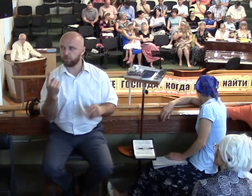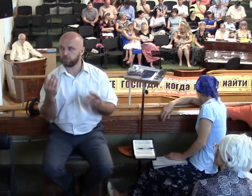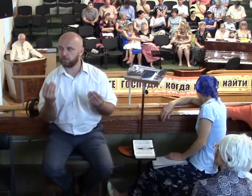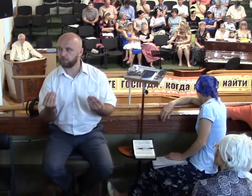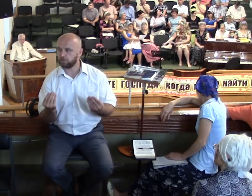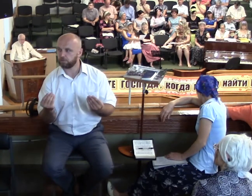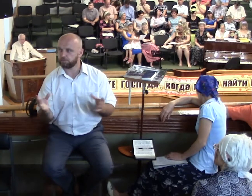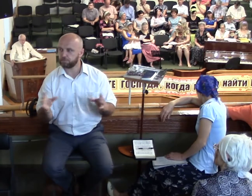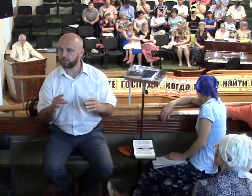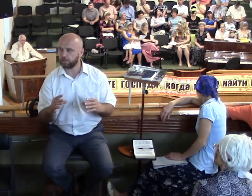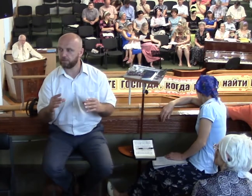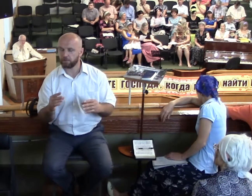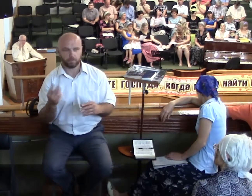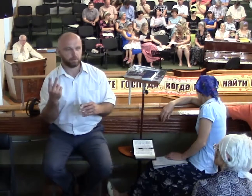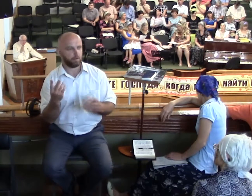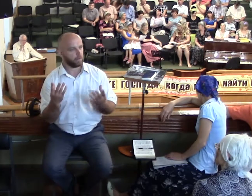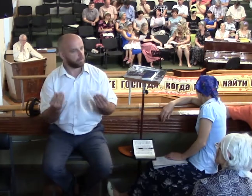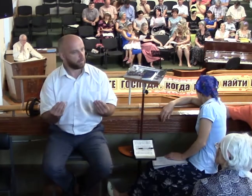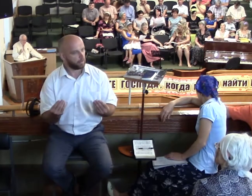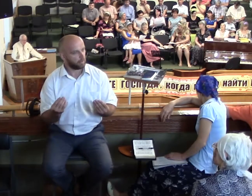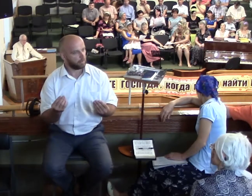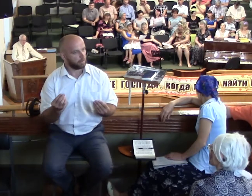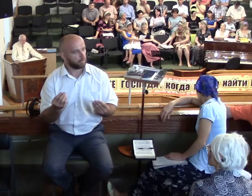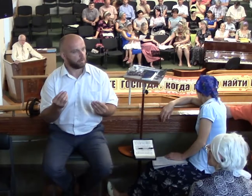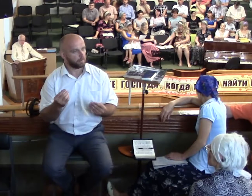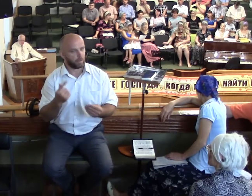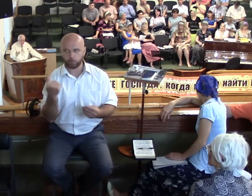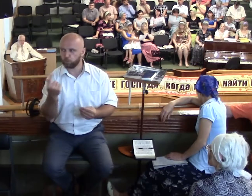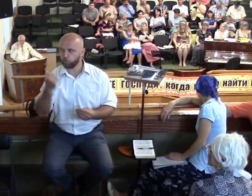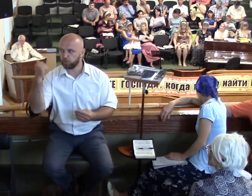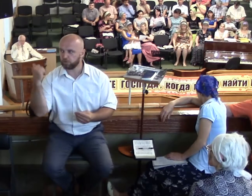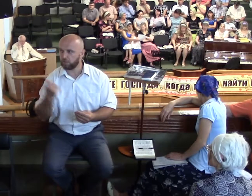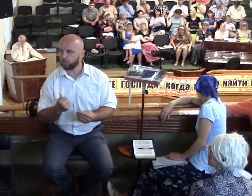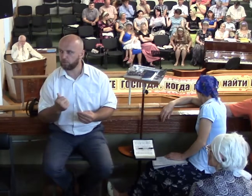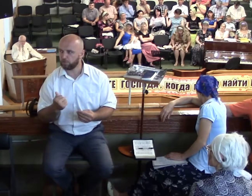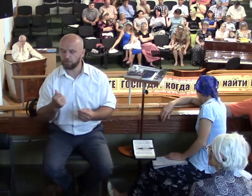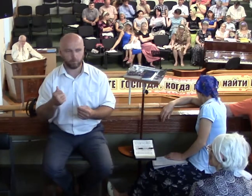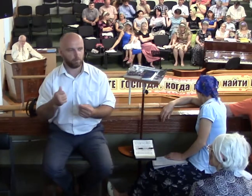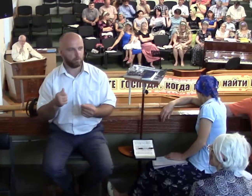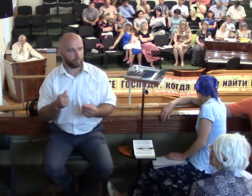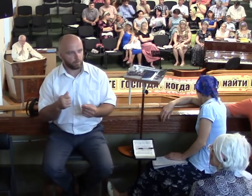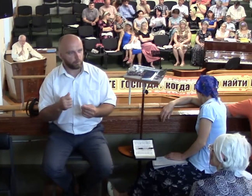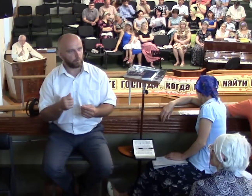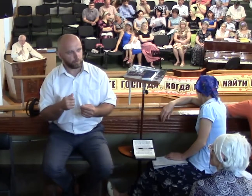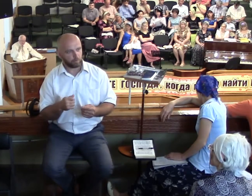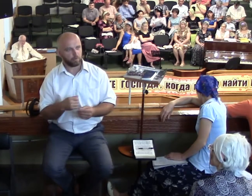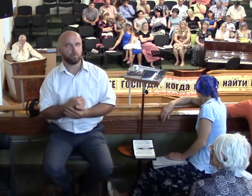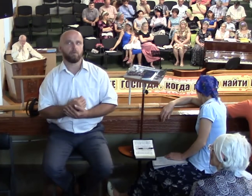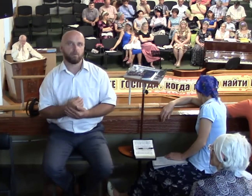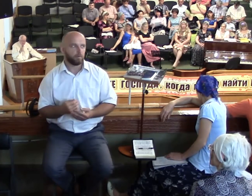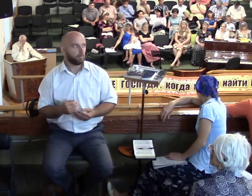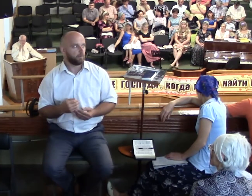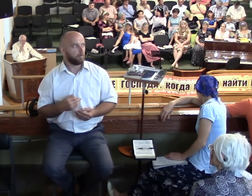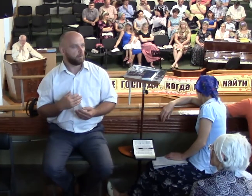блаженству. Блажен муж, который не ходит на совет нечестивых, не стоит на пути грешных, не